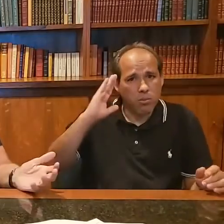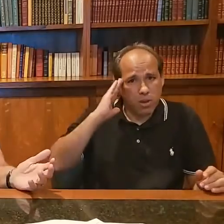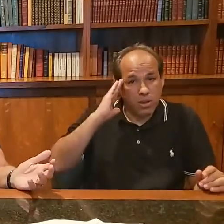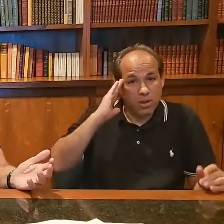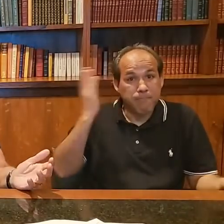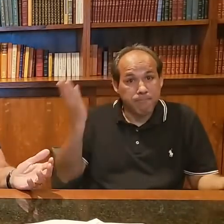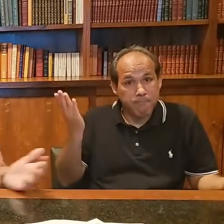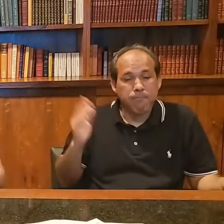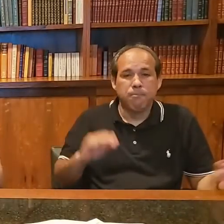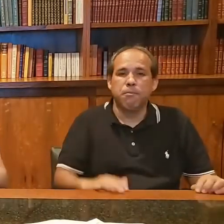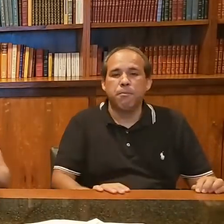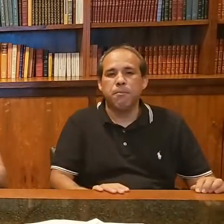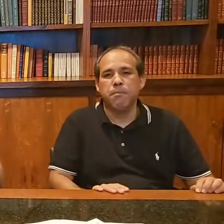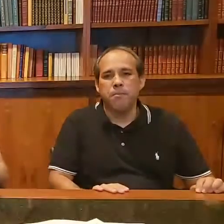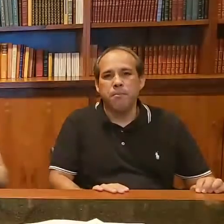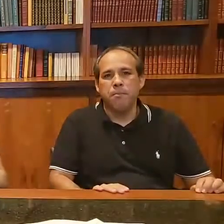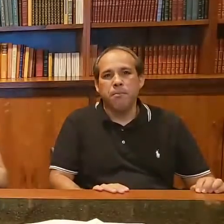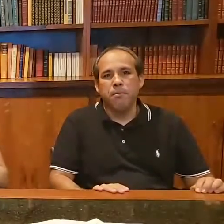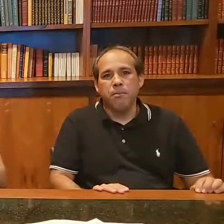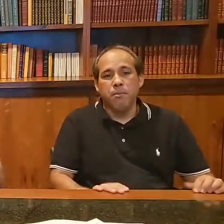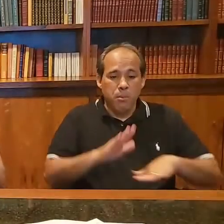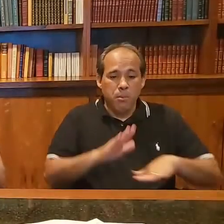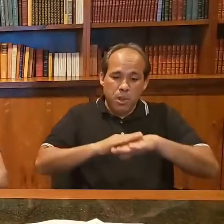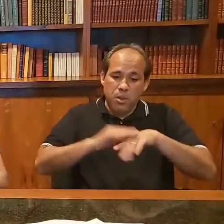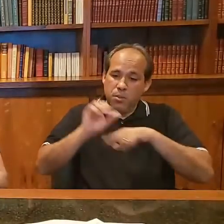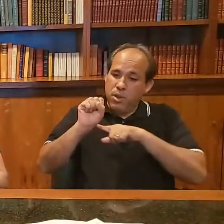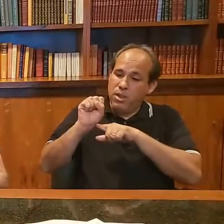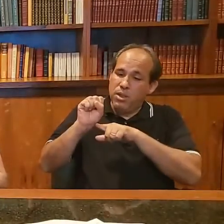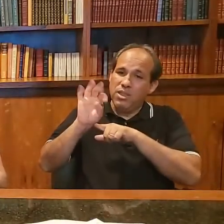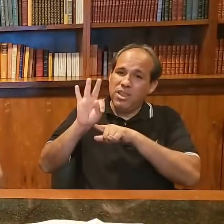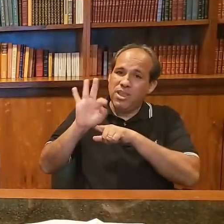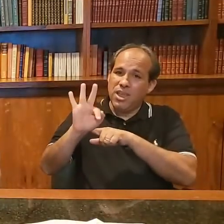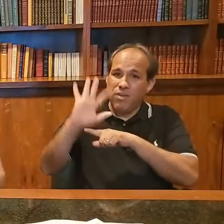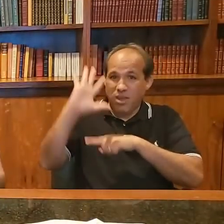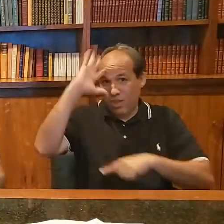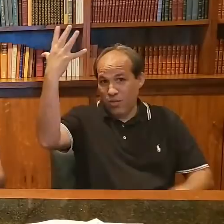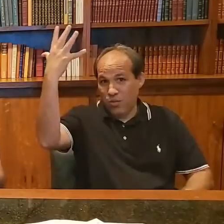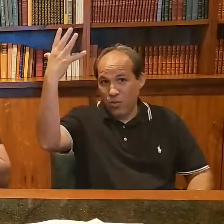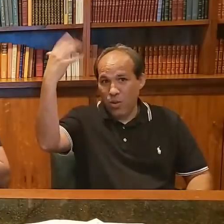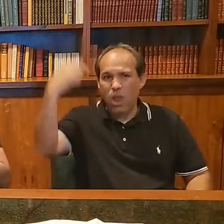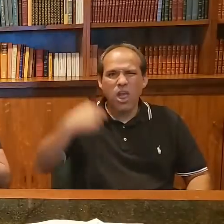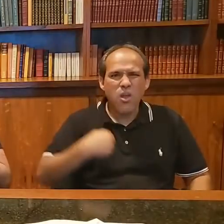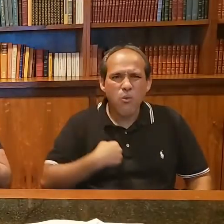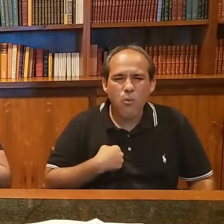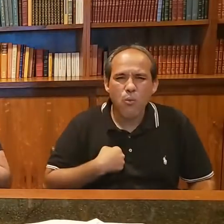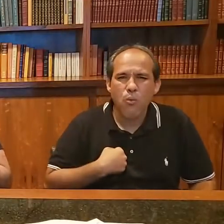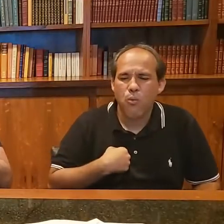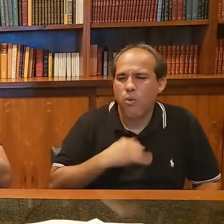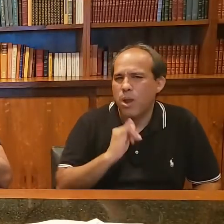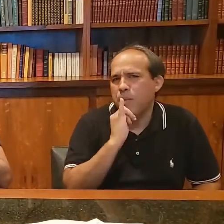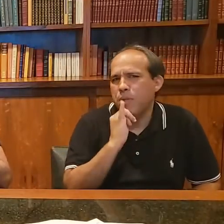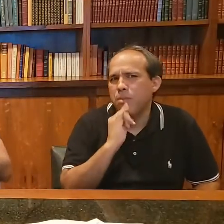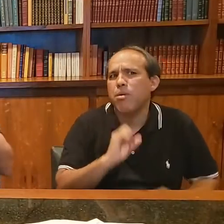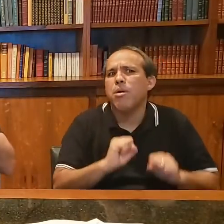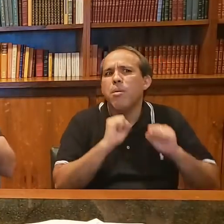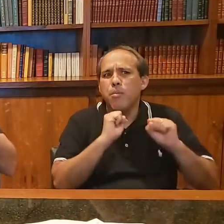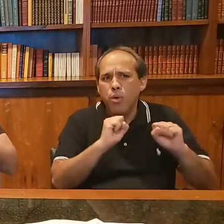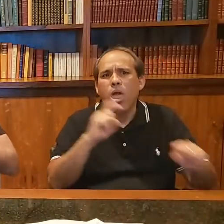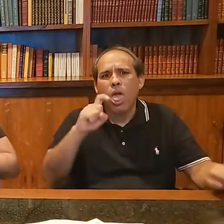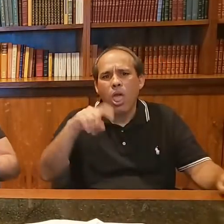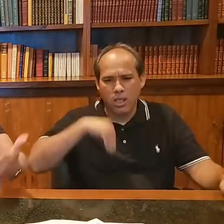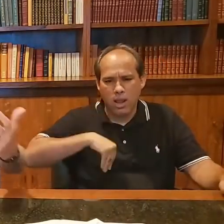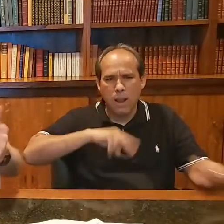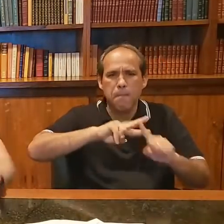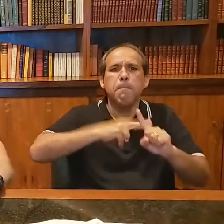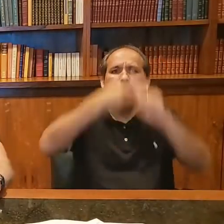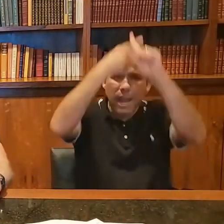Bem, decisão do Supremo. Né? Agora, eu, por exemplo, podia estar ganhando mais 30